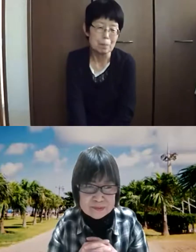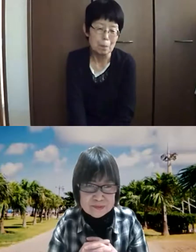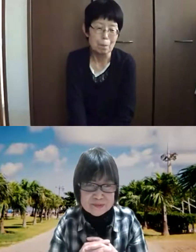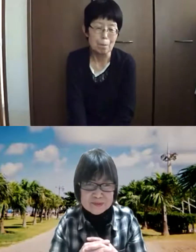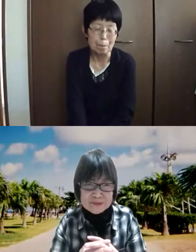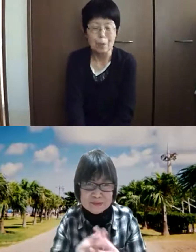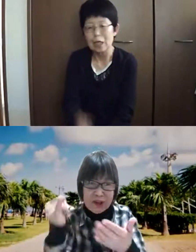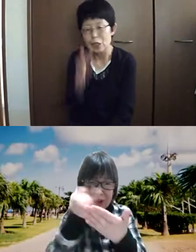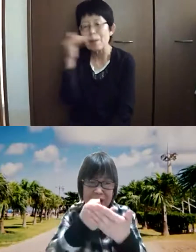ですね。 素晴らしい。